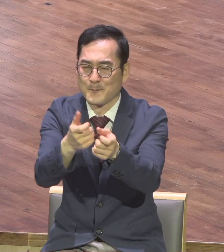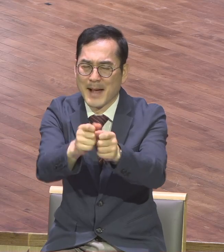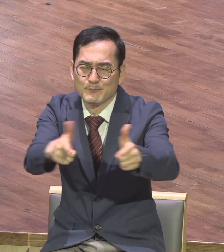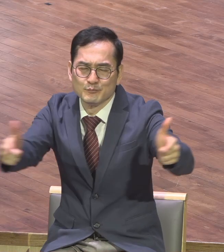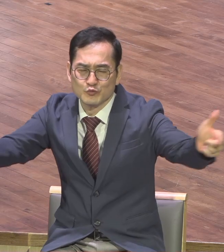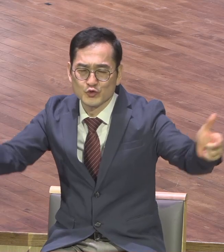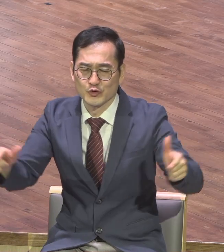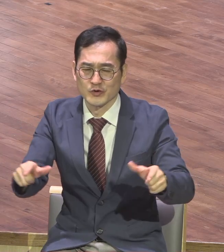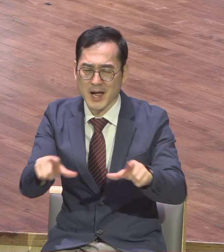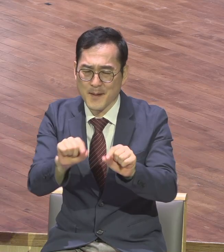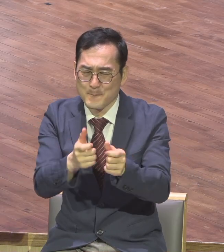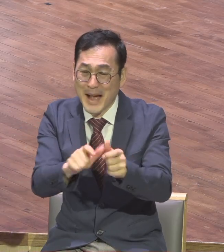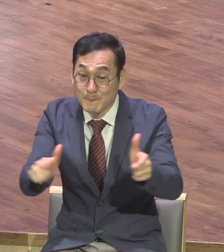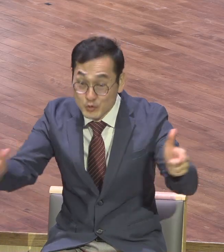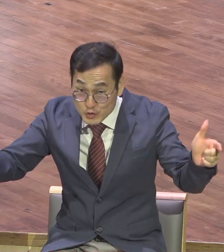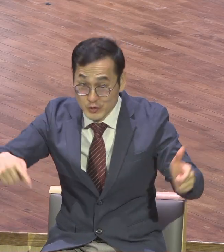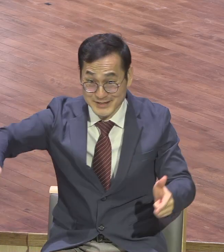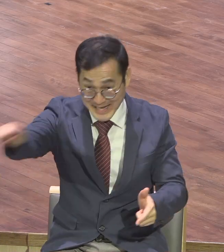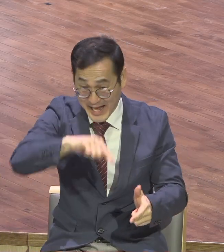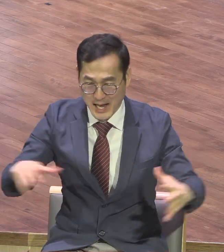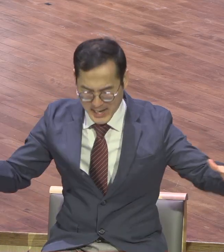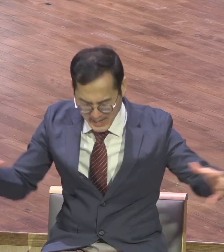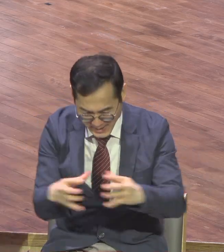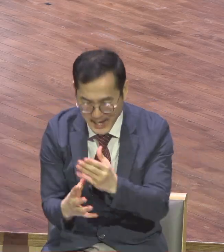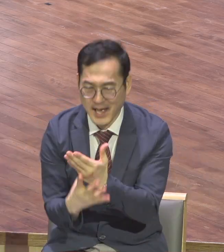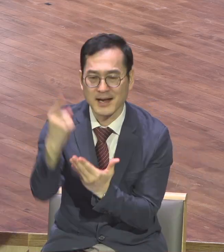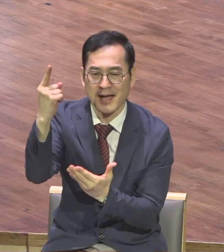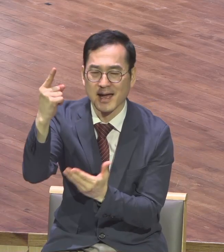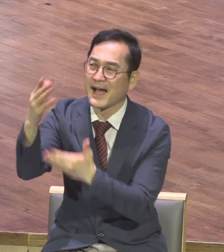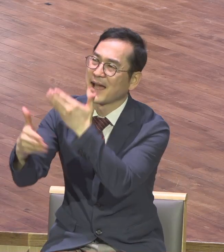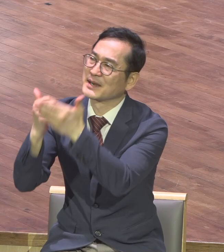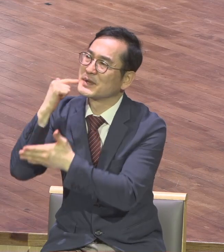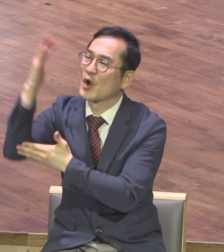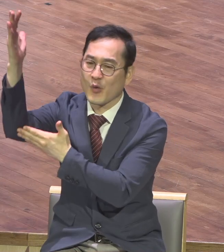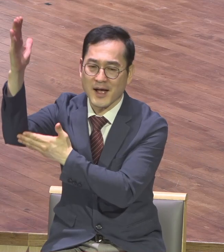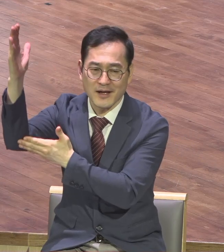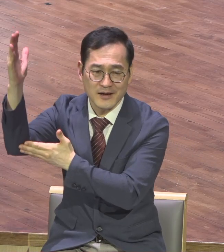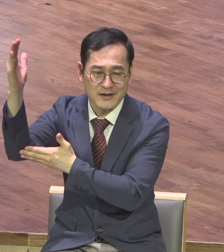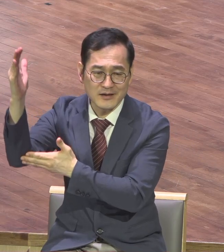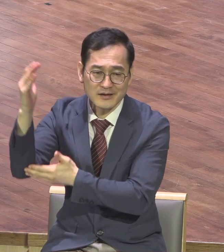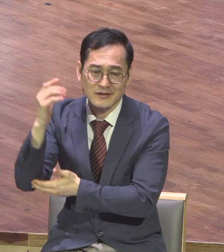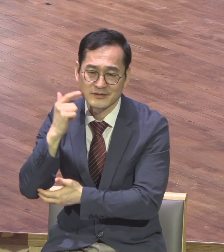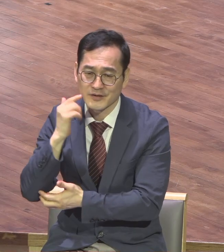만물이 통일되게 하는 삶을 살아야 된다. 그 말이에요.